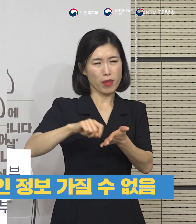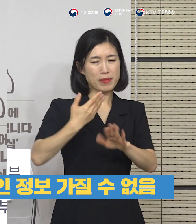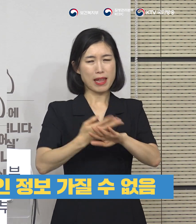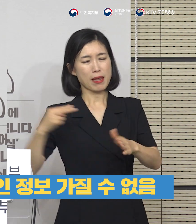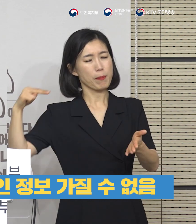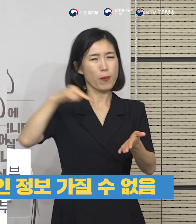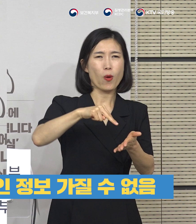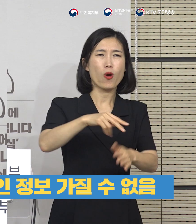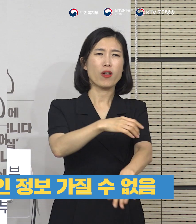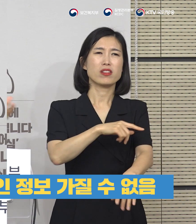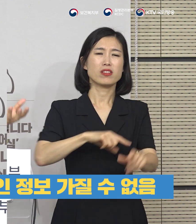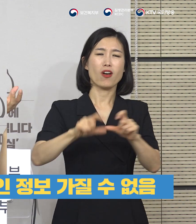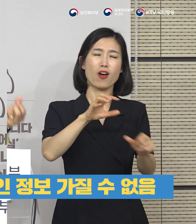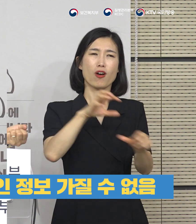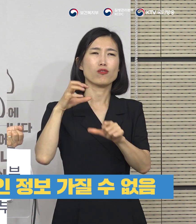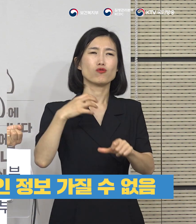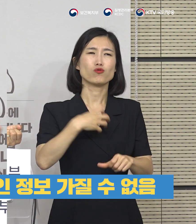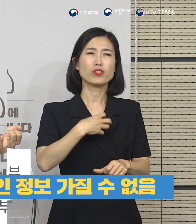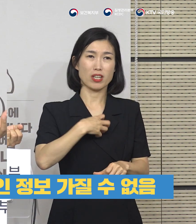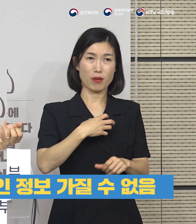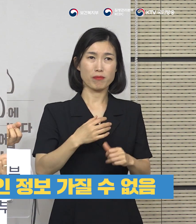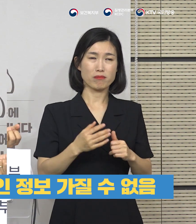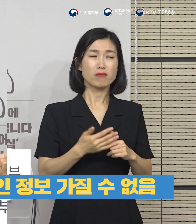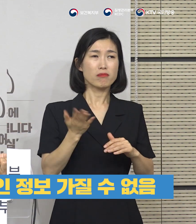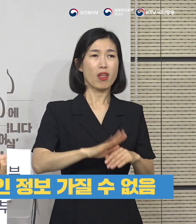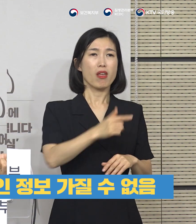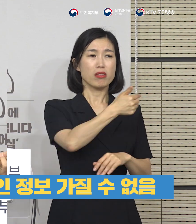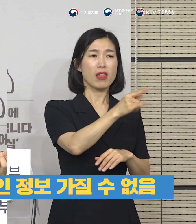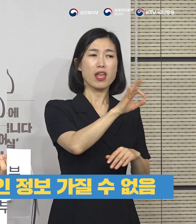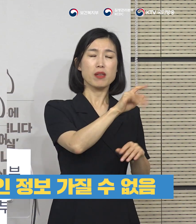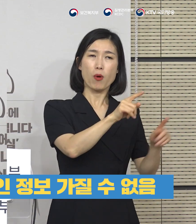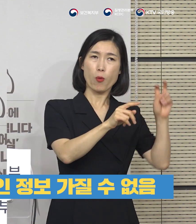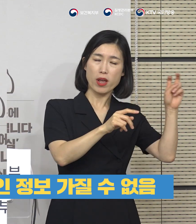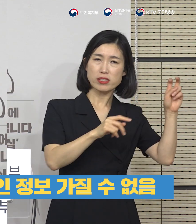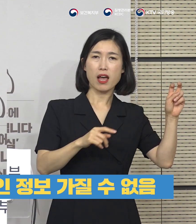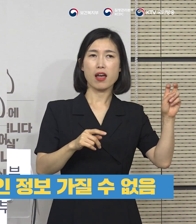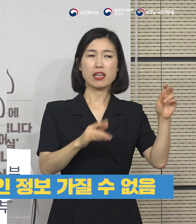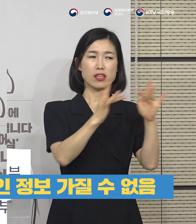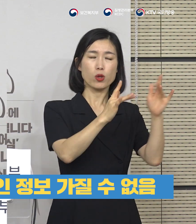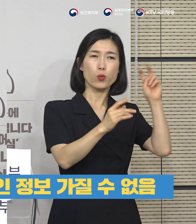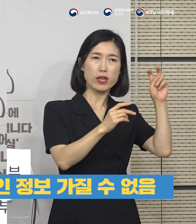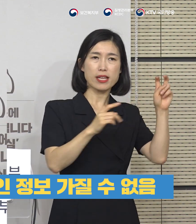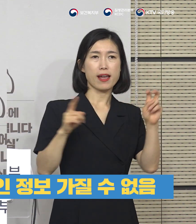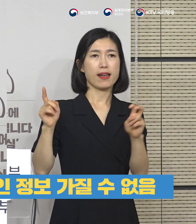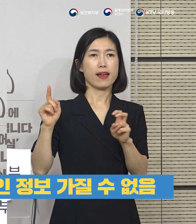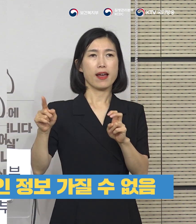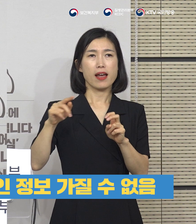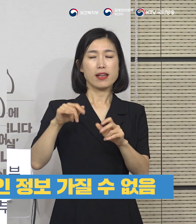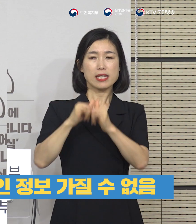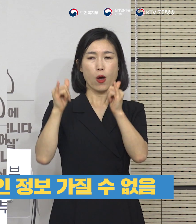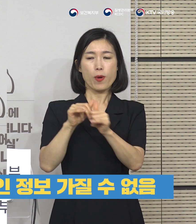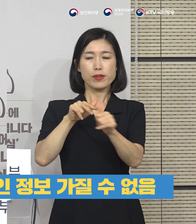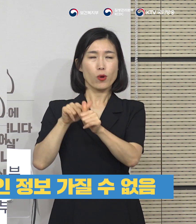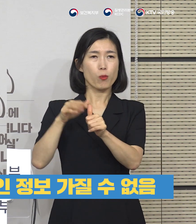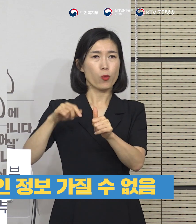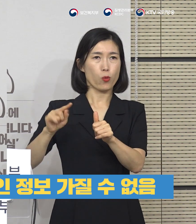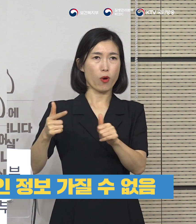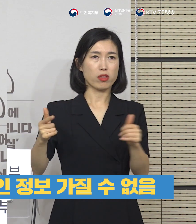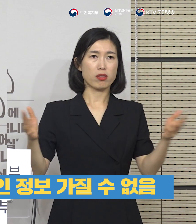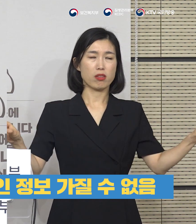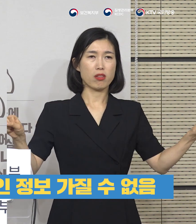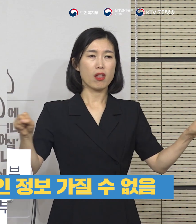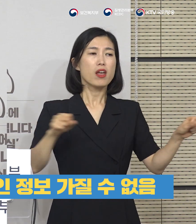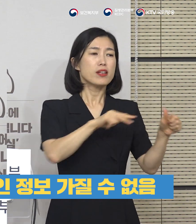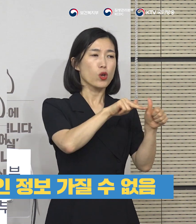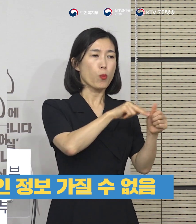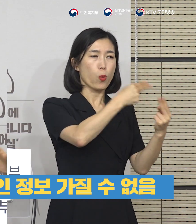남기는 것보다는 각각의 사회보장정보원이나 플랫폼 제공업체는 구체적으로 모든 정보를 가질 수가 없는